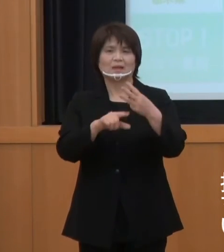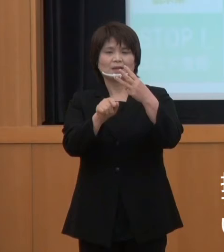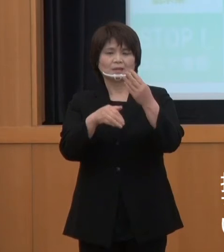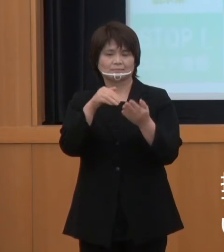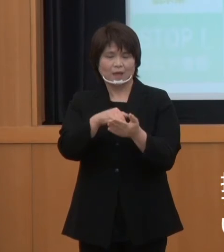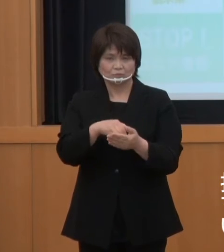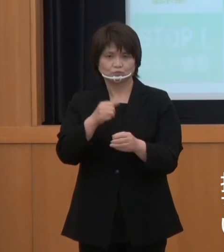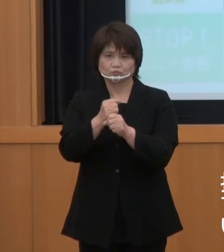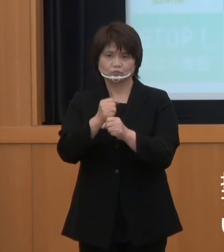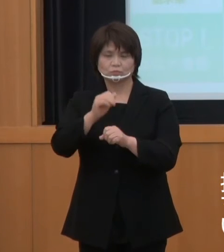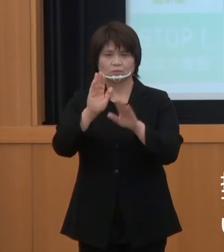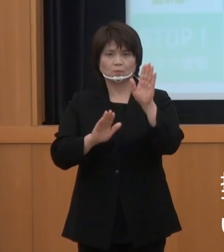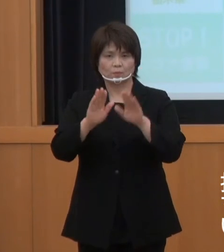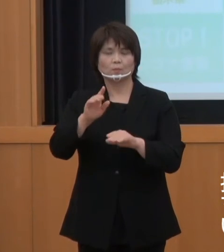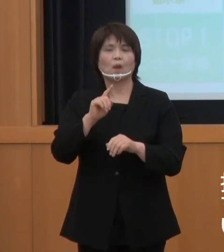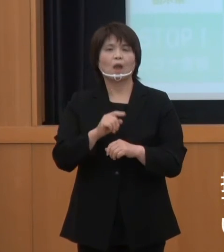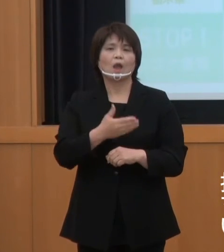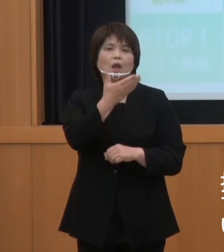得状況は